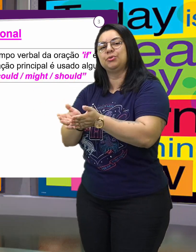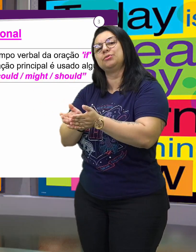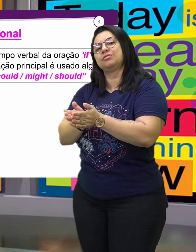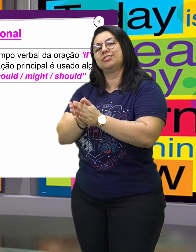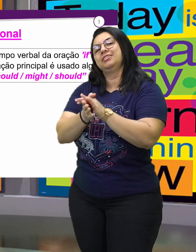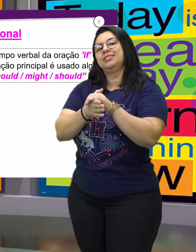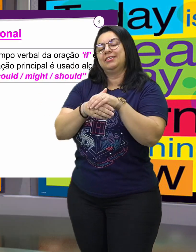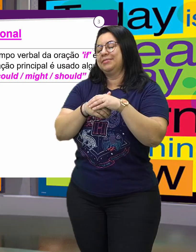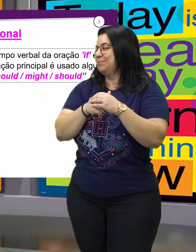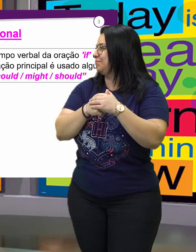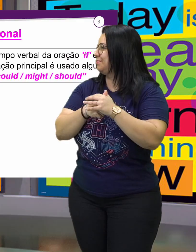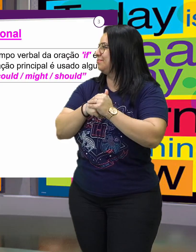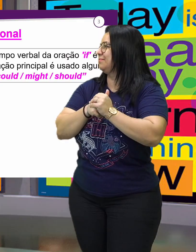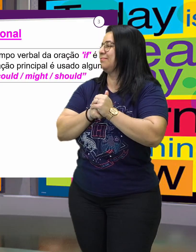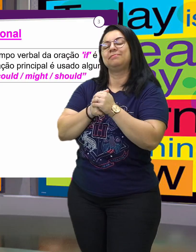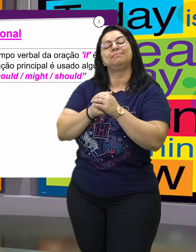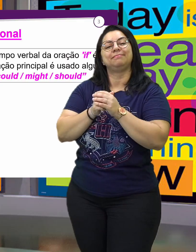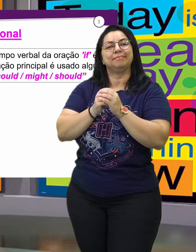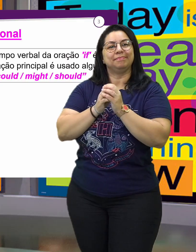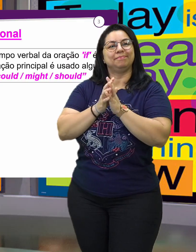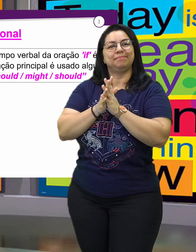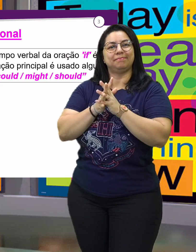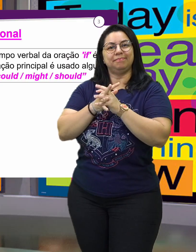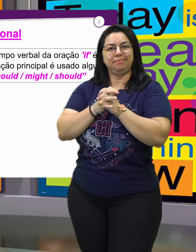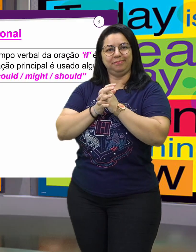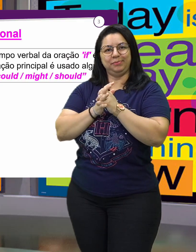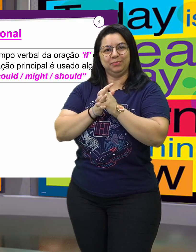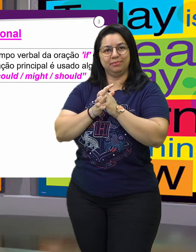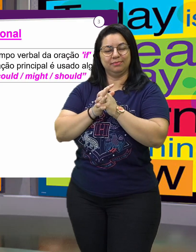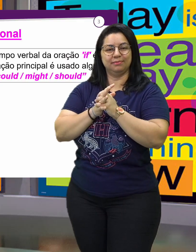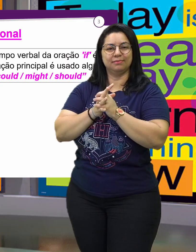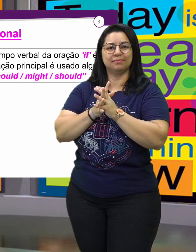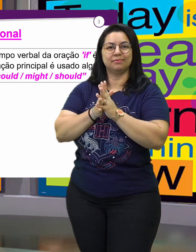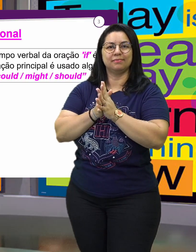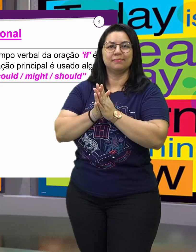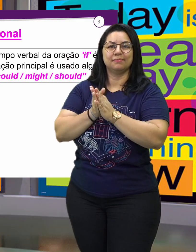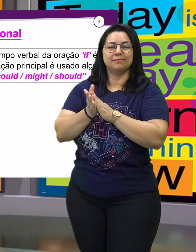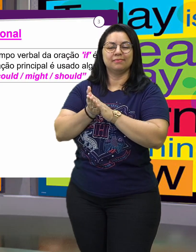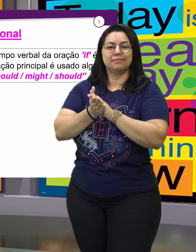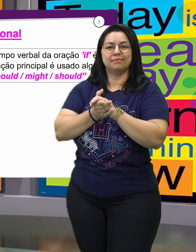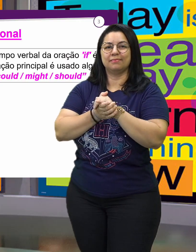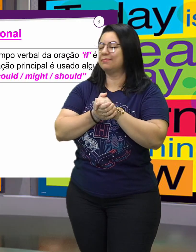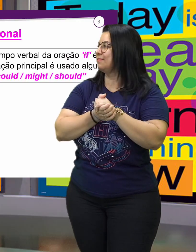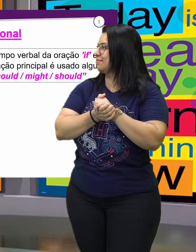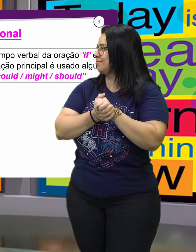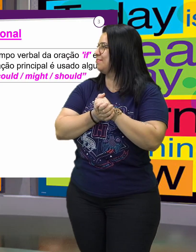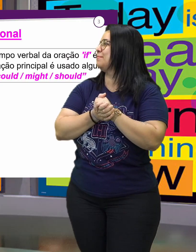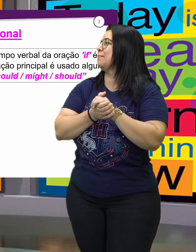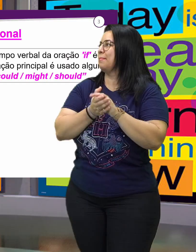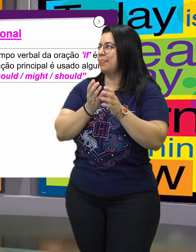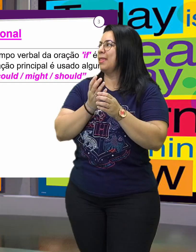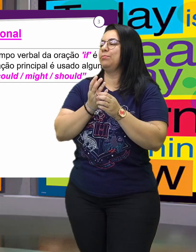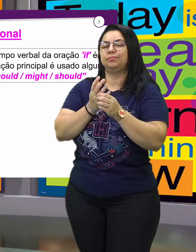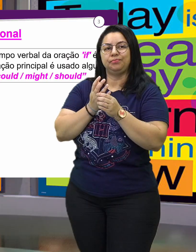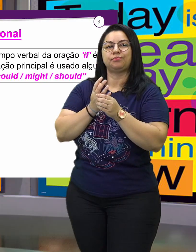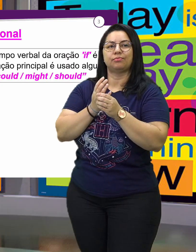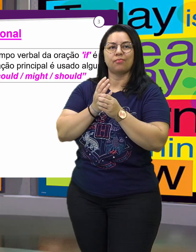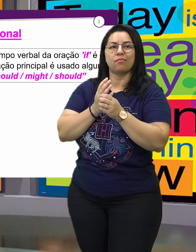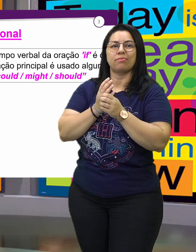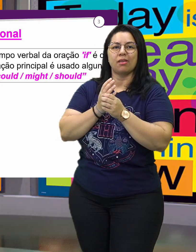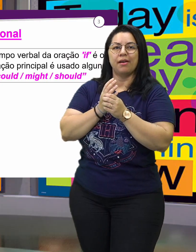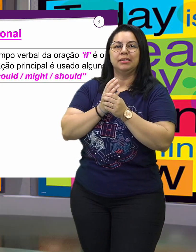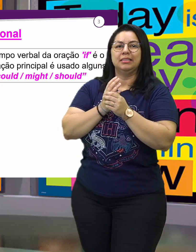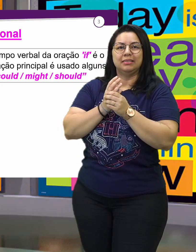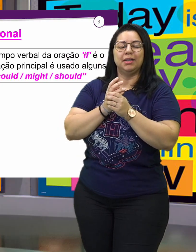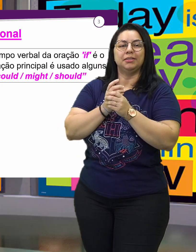might, should. São esses 4 que você pode utilizar lá no resultado, ou seja, ela mesma disse aqui, você tem aqui a